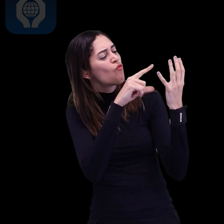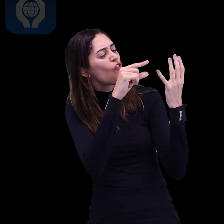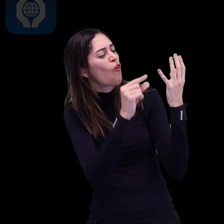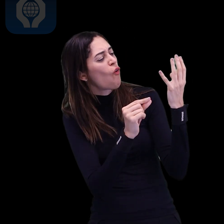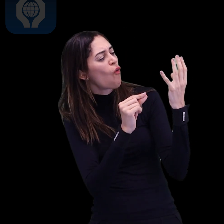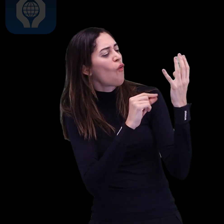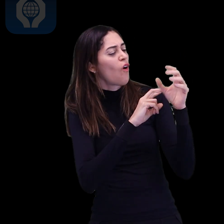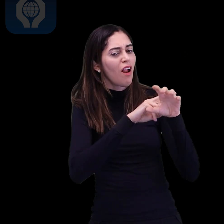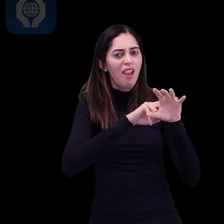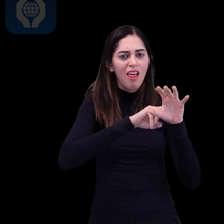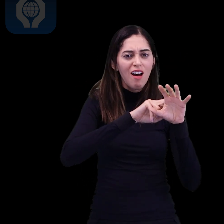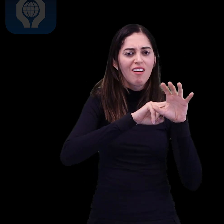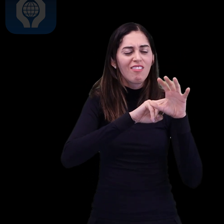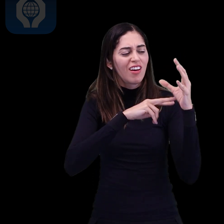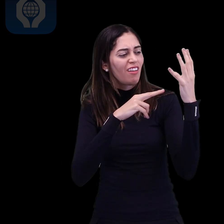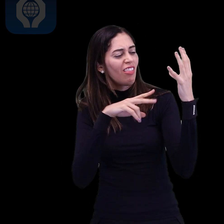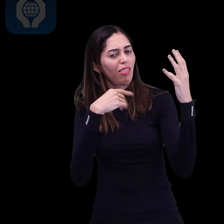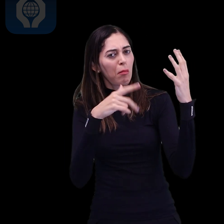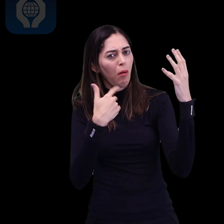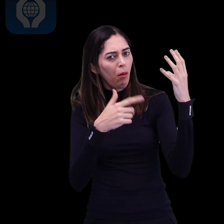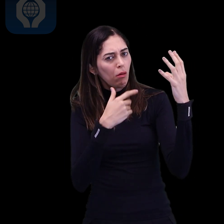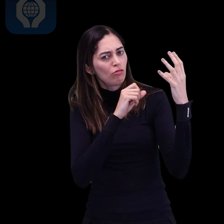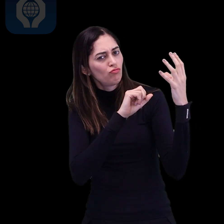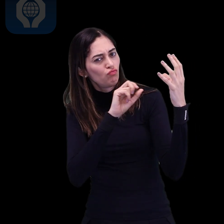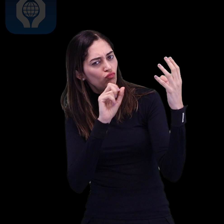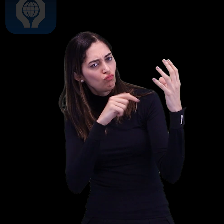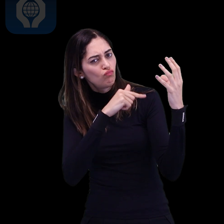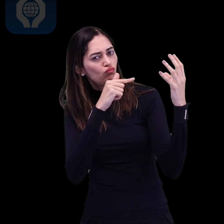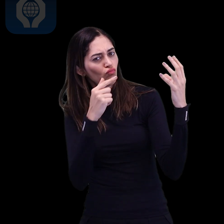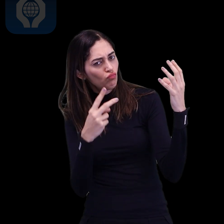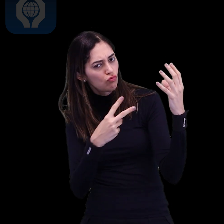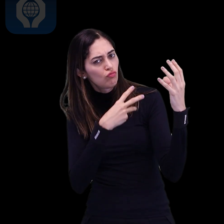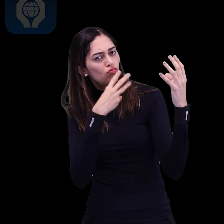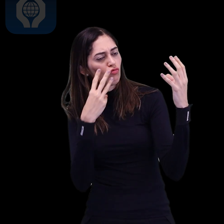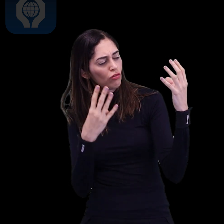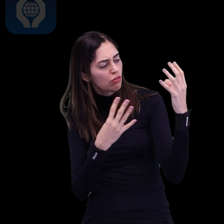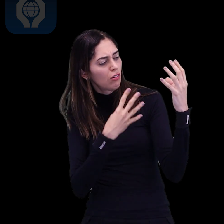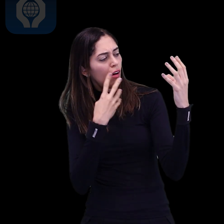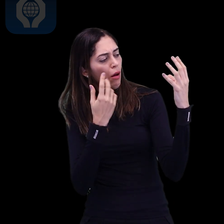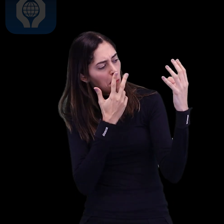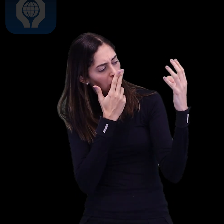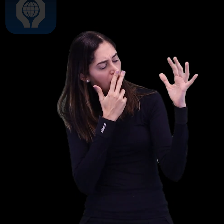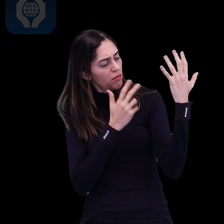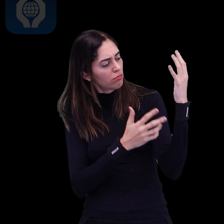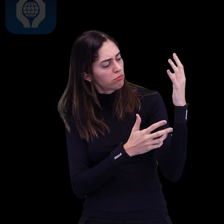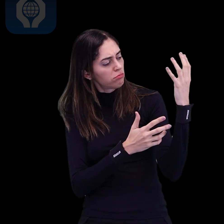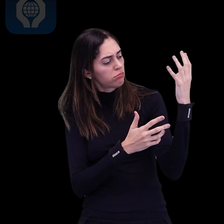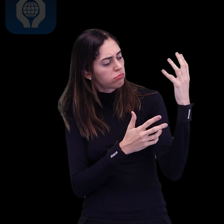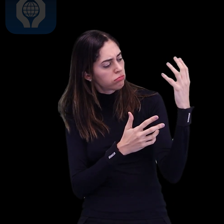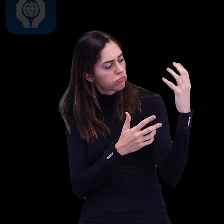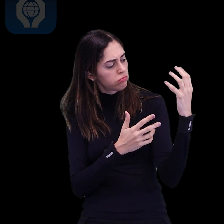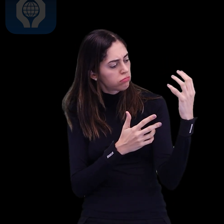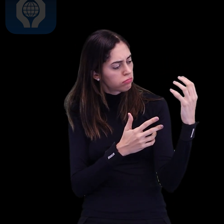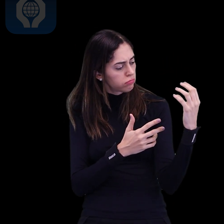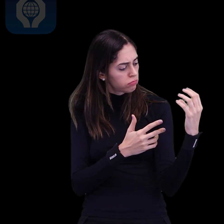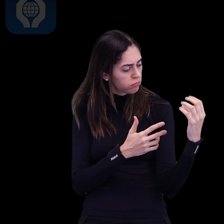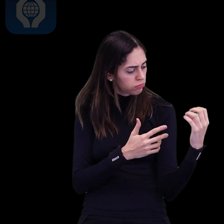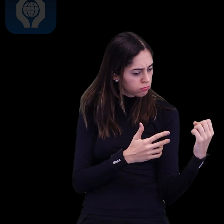ficam verdes por alguns dias e ele parece exatamente como era antes de ser cortado. Mas porque